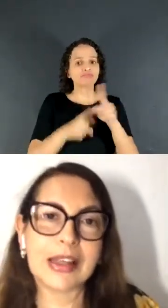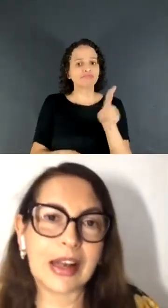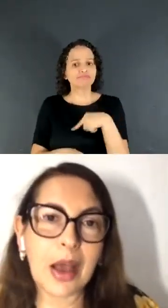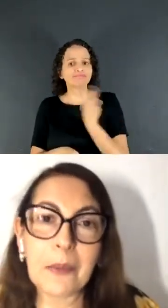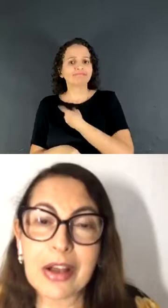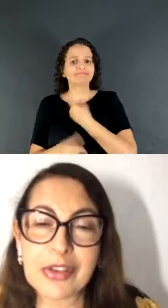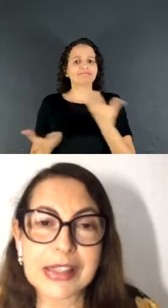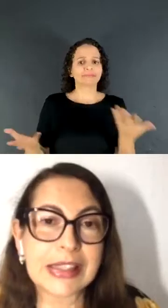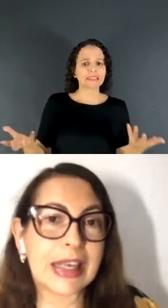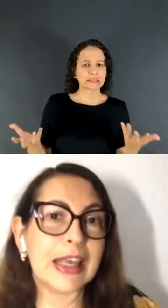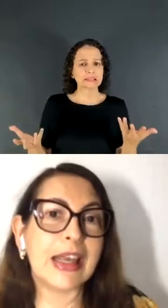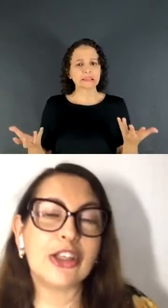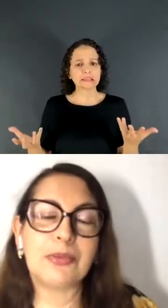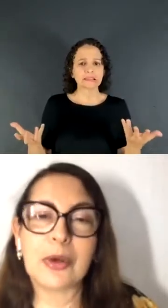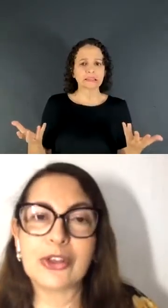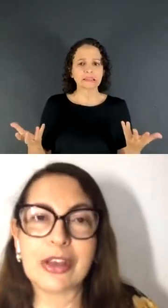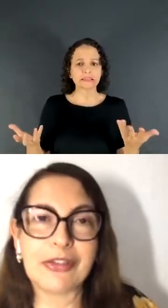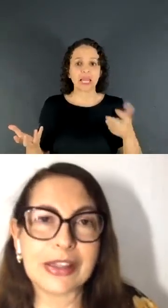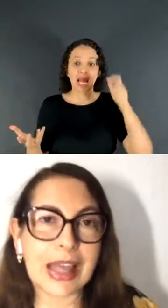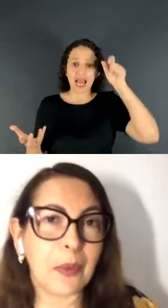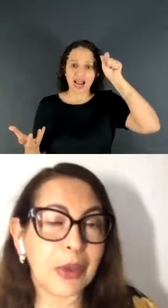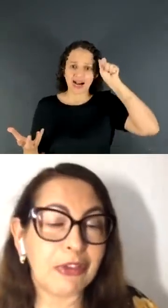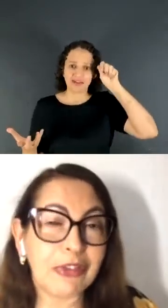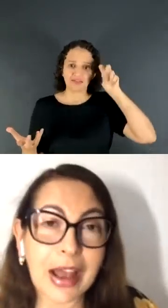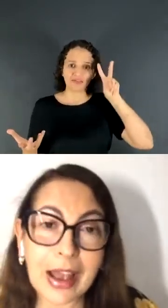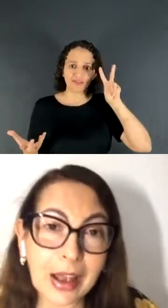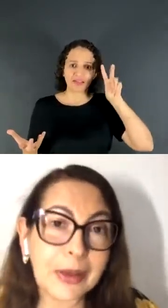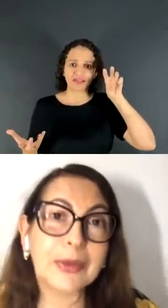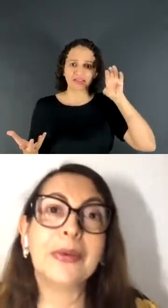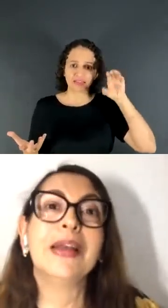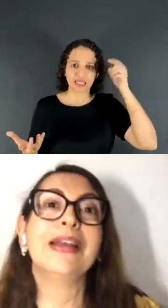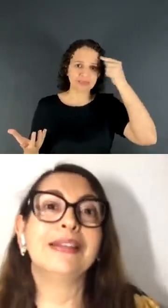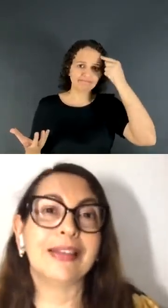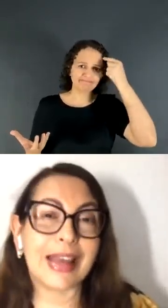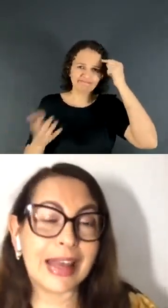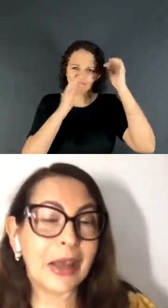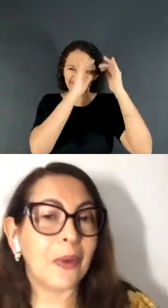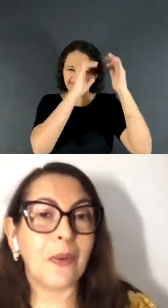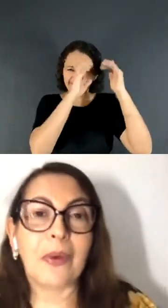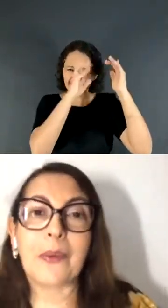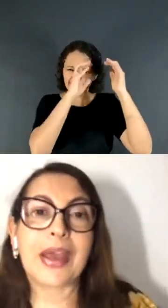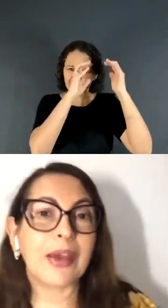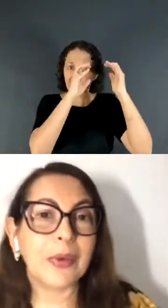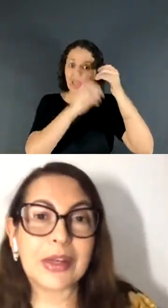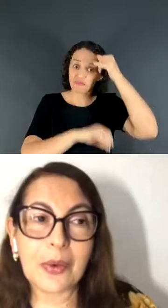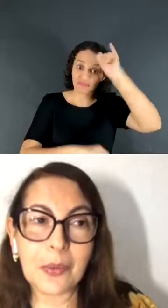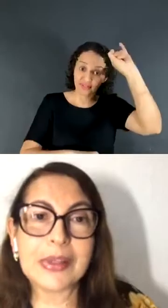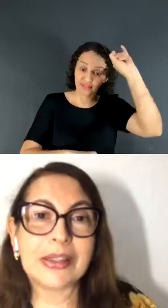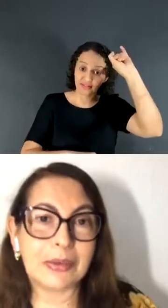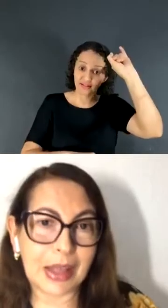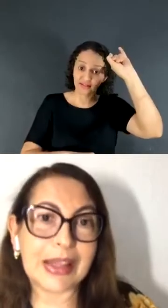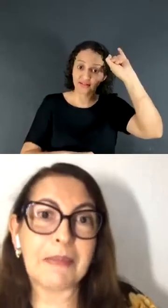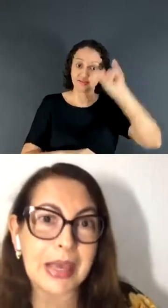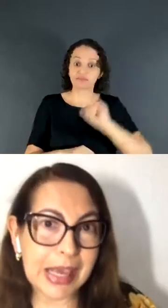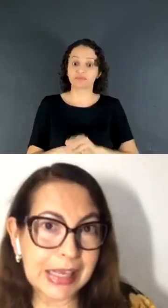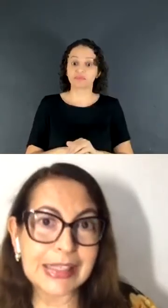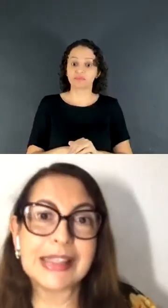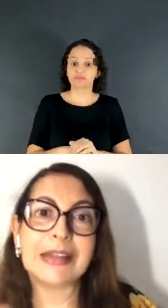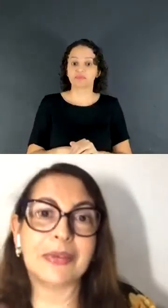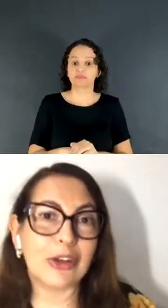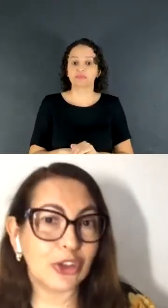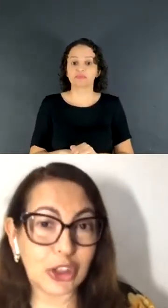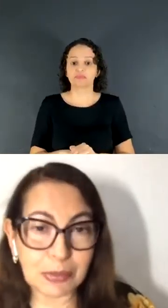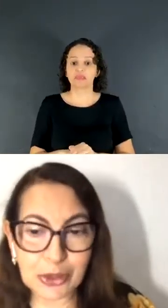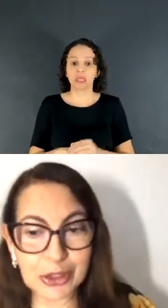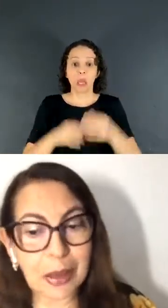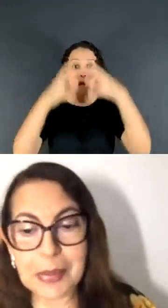evitar, sei lá, um AVC, a gente pode evitar um infarto, né? Ou qualquer outra coisa, a